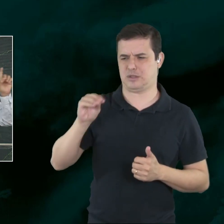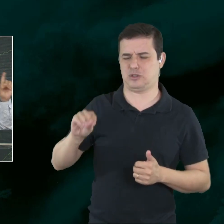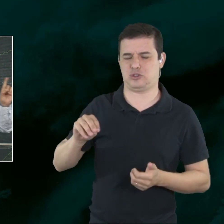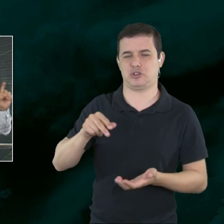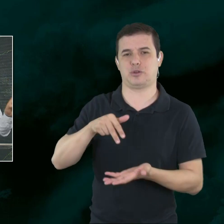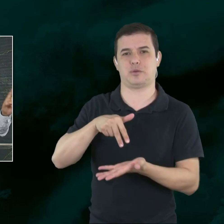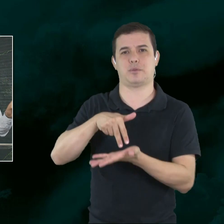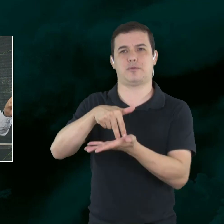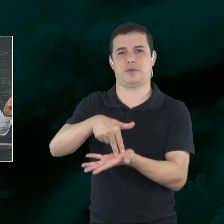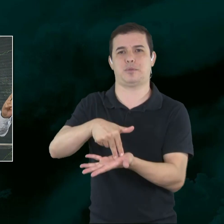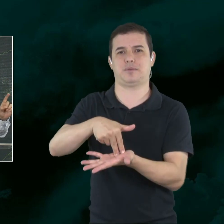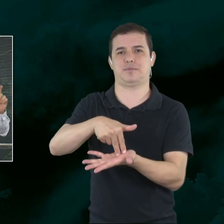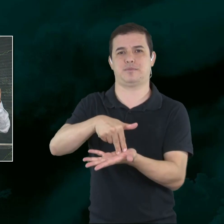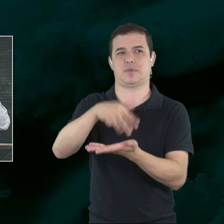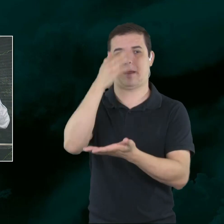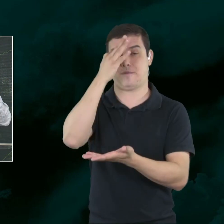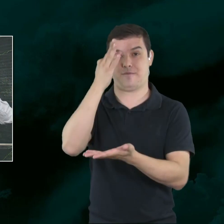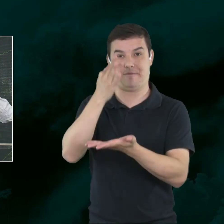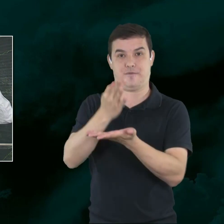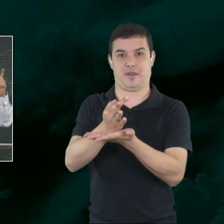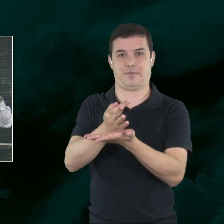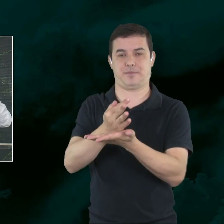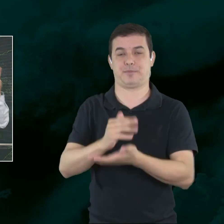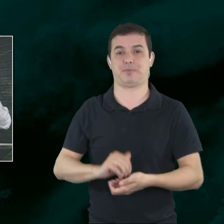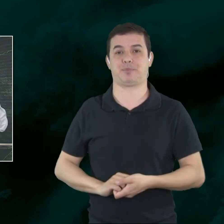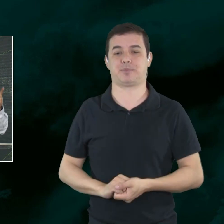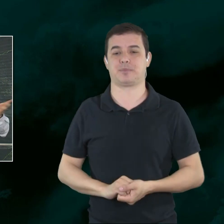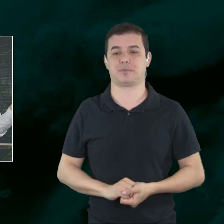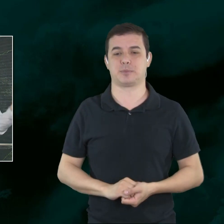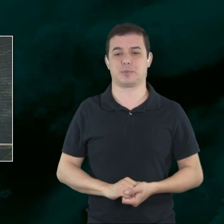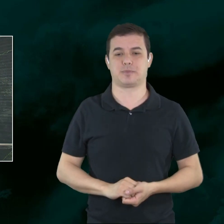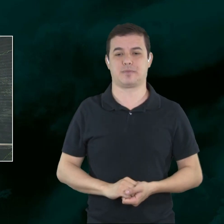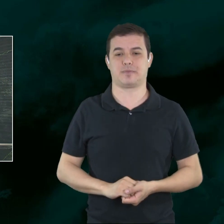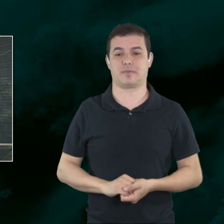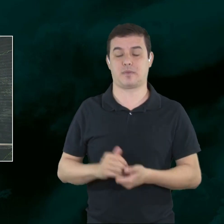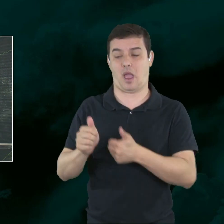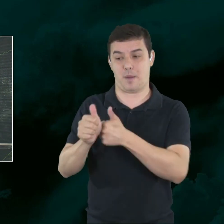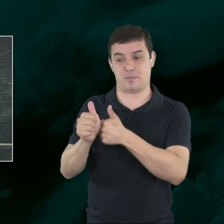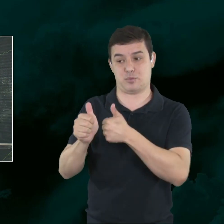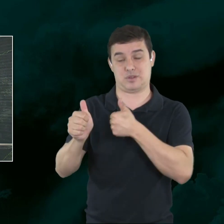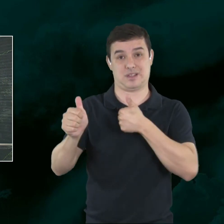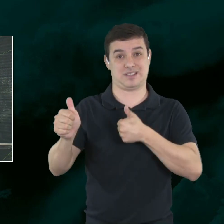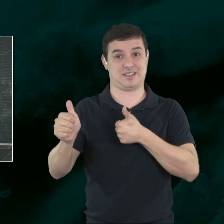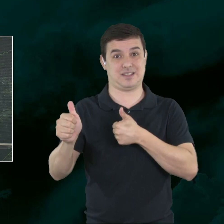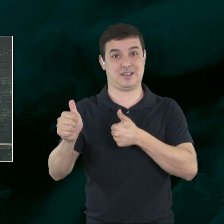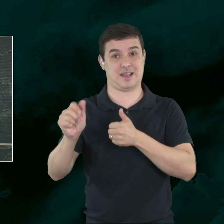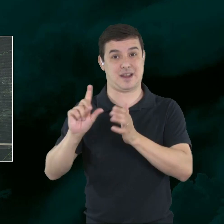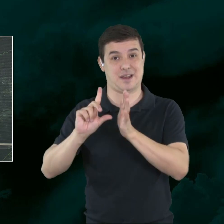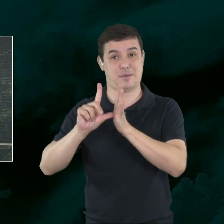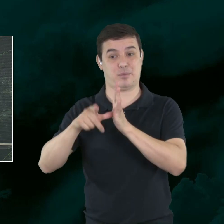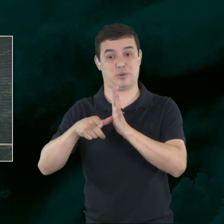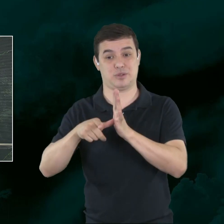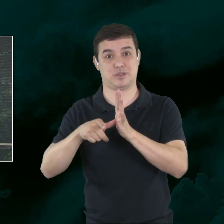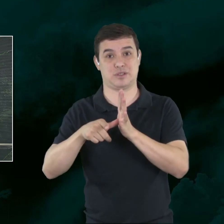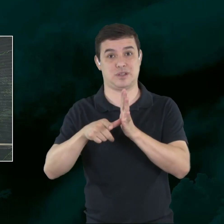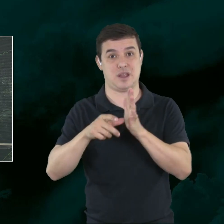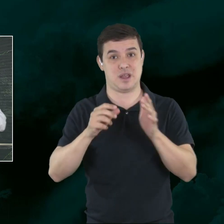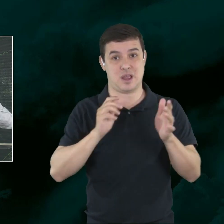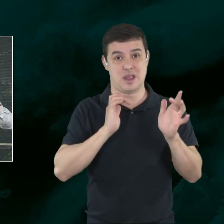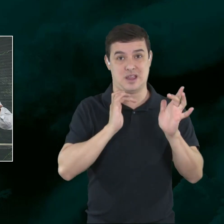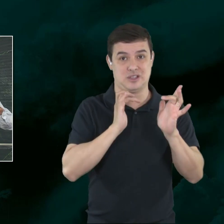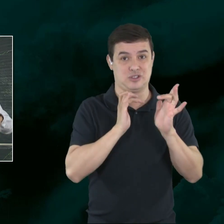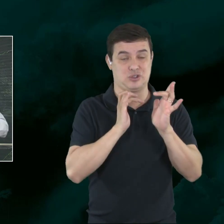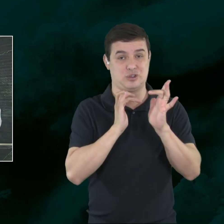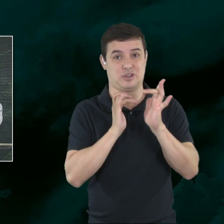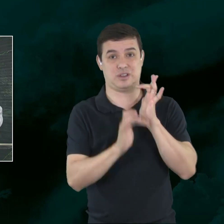da apostasia. E depois desses momentos da apostasia virá então a grande tribulação. Porque